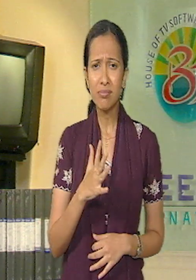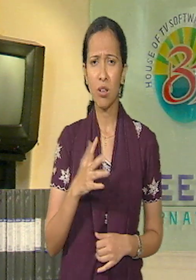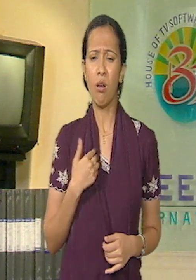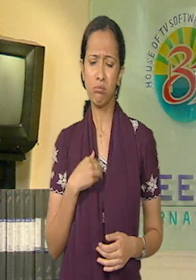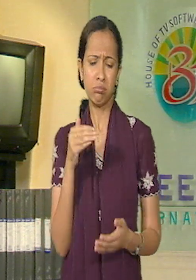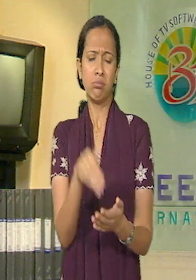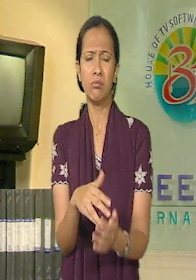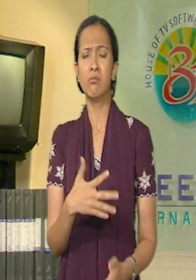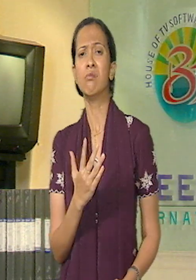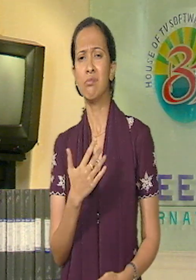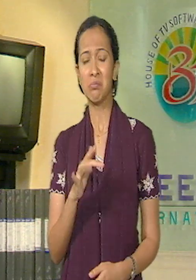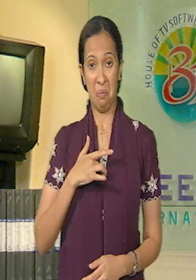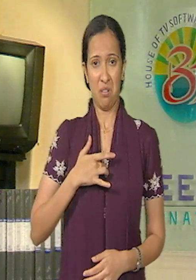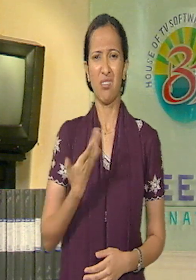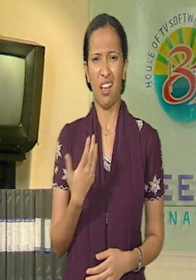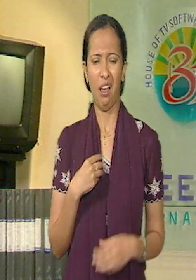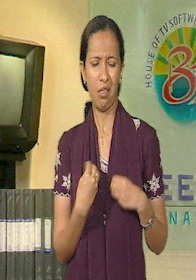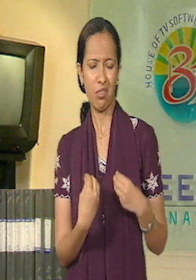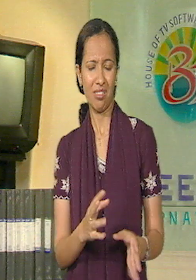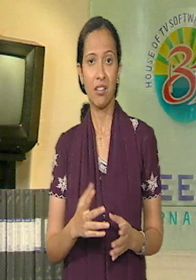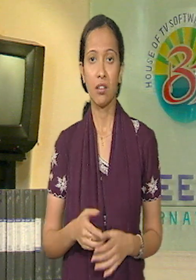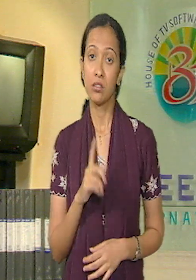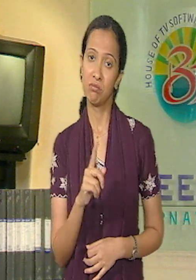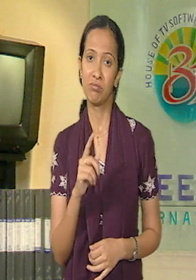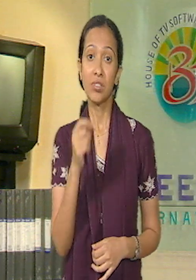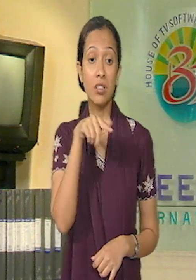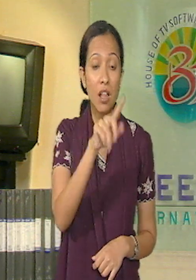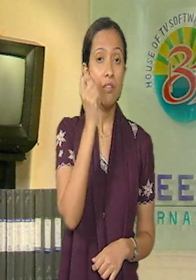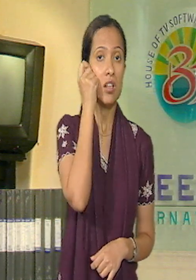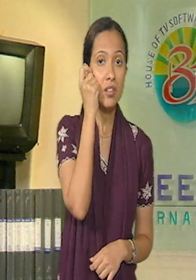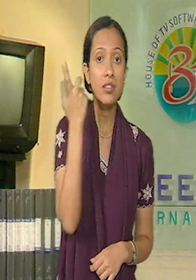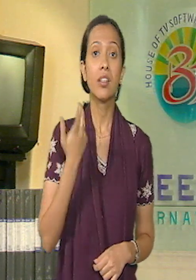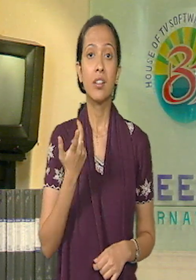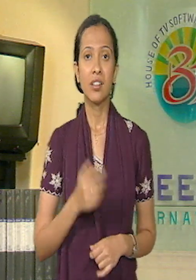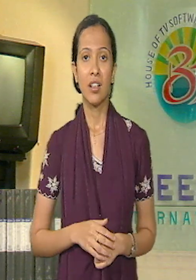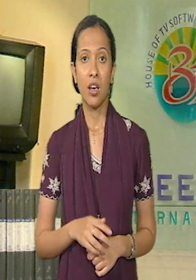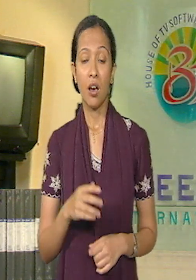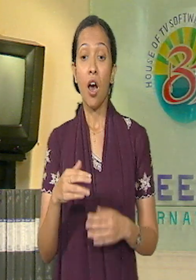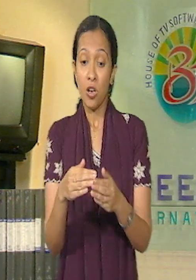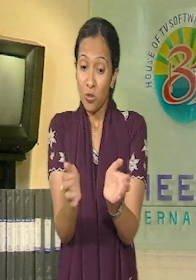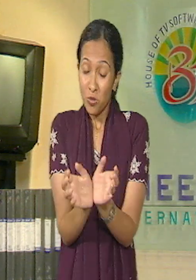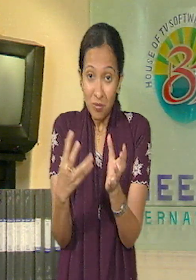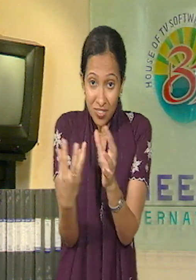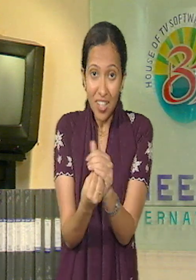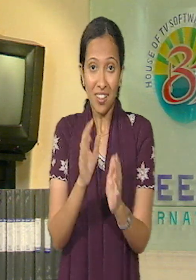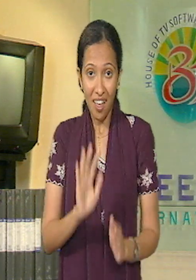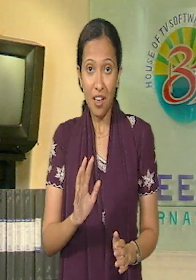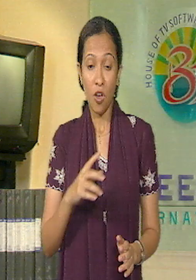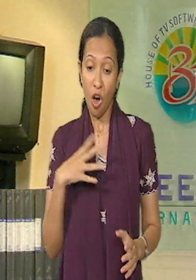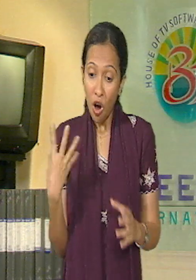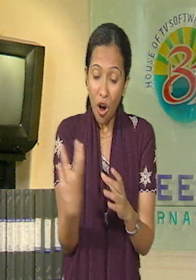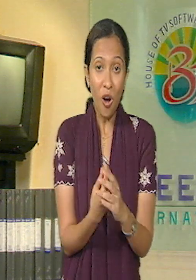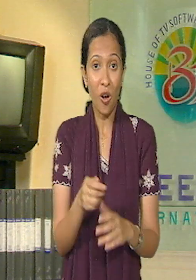नहीं, इसीलिए मैं इसमें क्यों इंटरेस्ट दिखाऊं। मगर ये बात उसको समझनी चाहिए कि जब आप किसी समूह से जुड़े हुए हैं